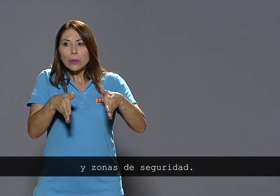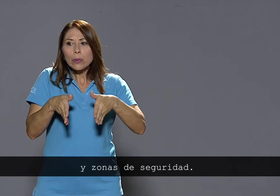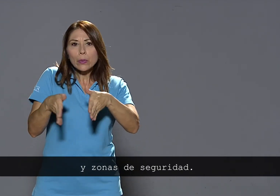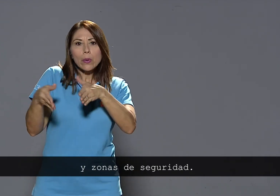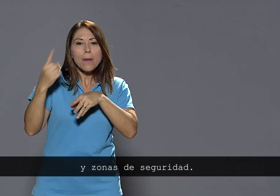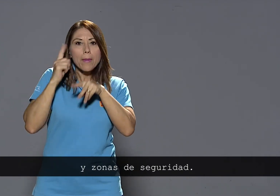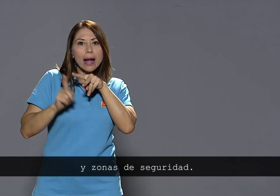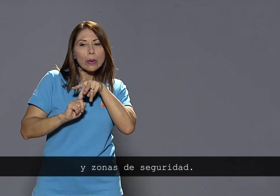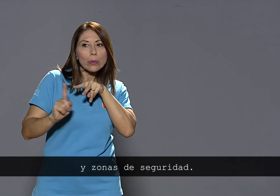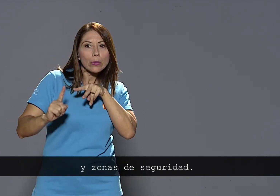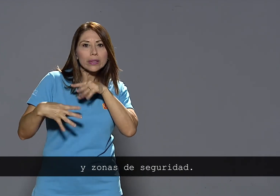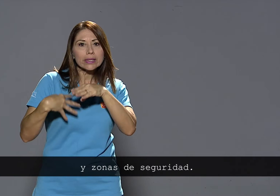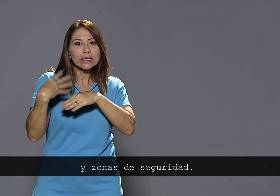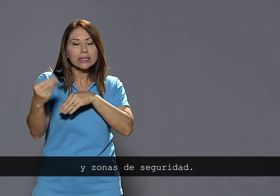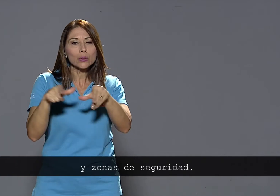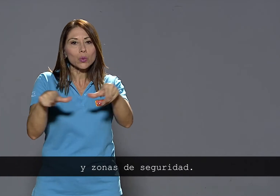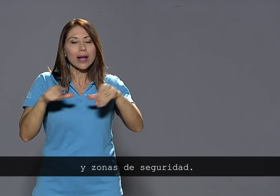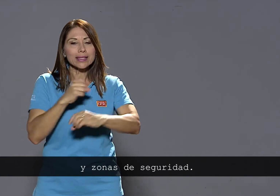evacuación y zonas de seguridad.